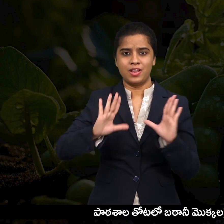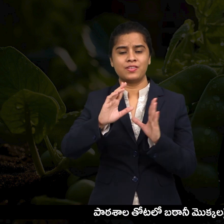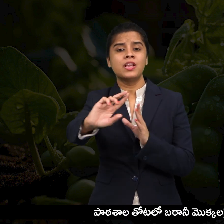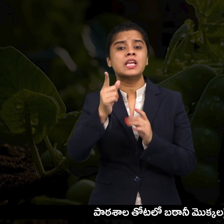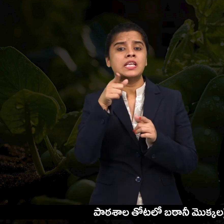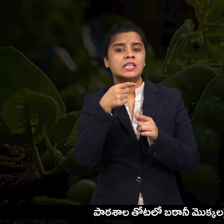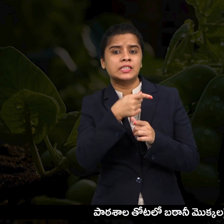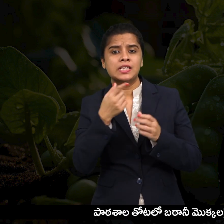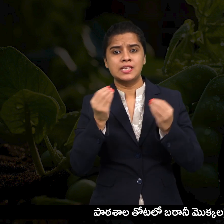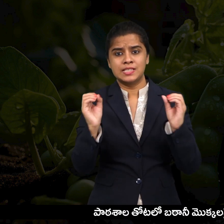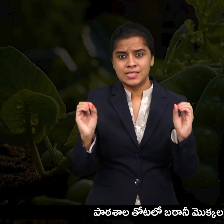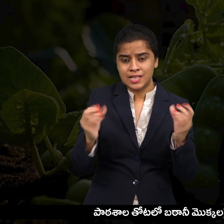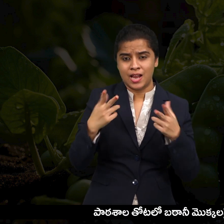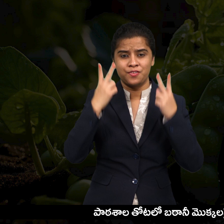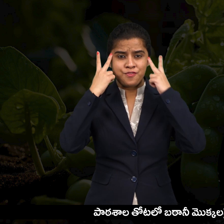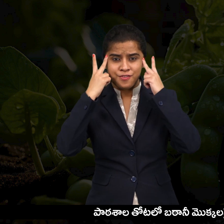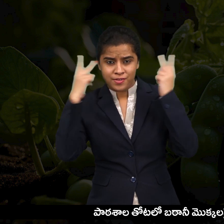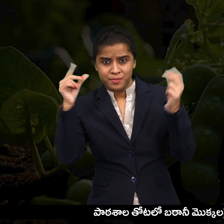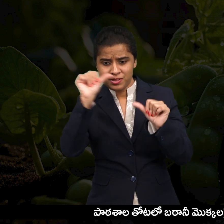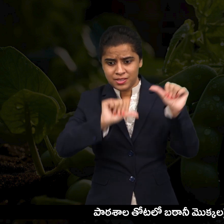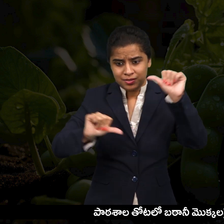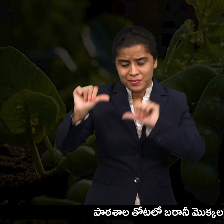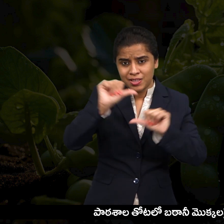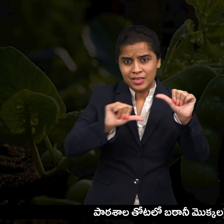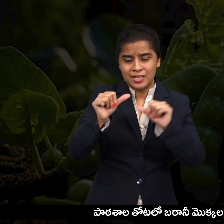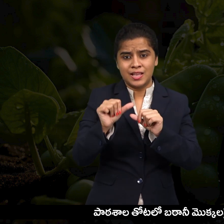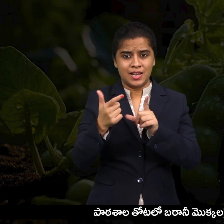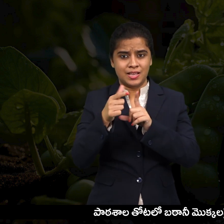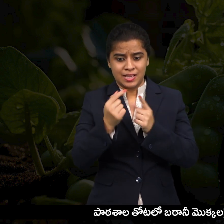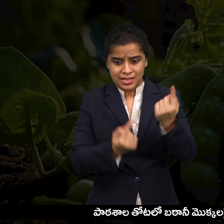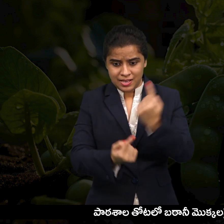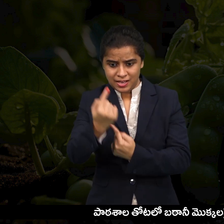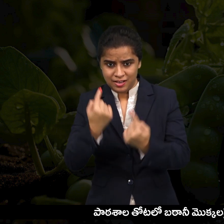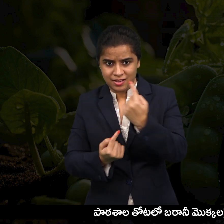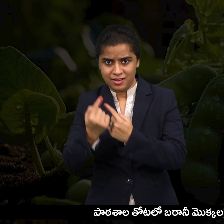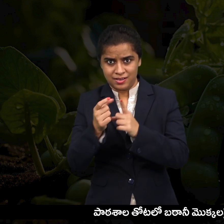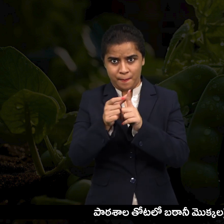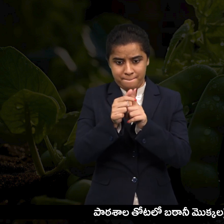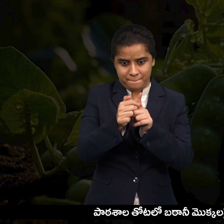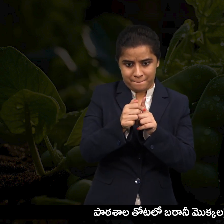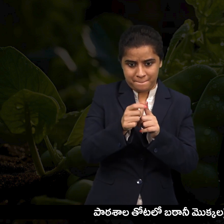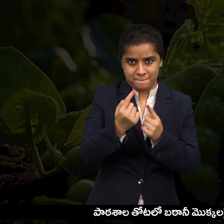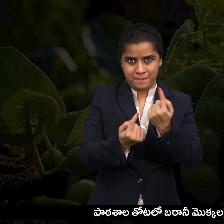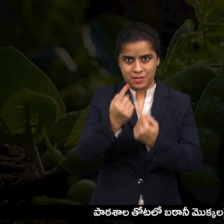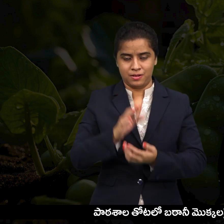పాఠశాల తోటలో బఠానీ మొక్కలపై తన ప్రసిద్ధ ప్రయోగాలను ప్రారంభించాడు.